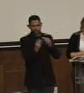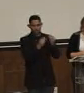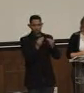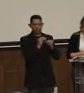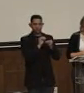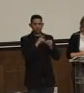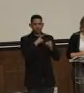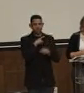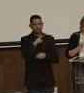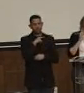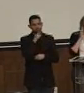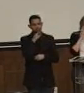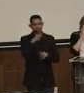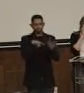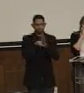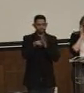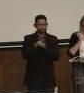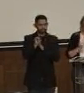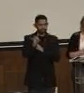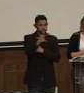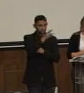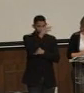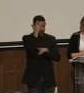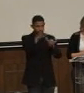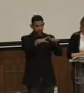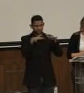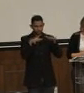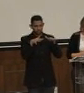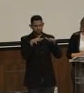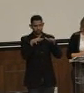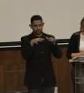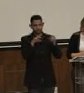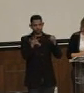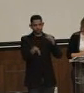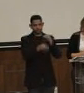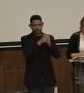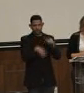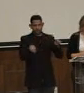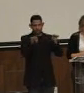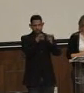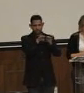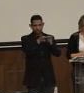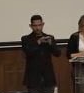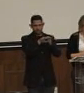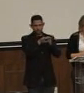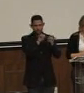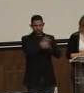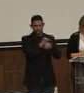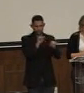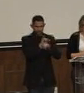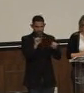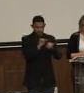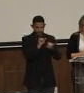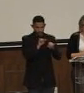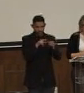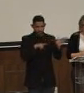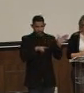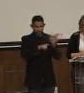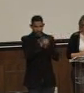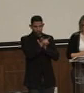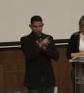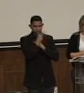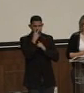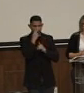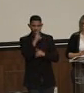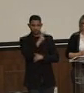garantir o atendimento a questionamentos variados da plenária, democratizando o acesso à informação. Perguntas de